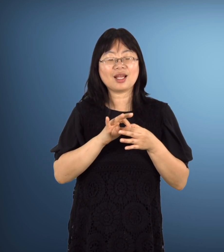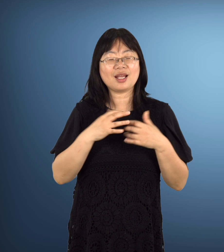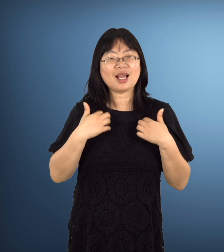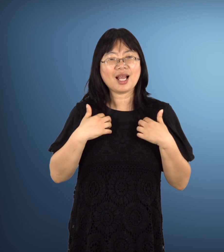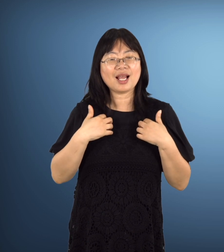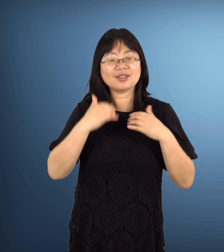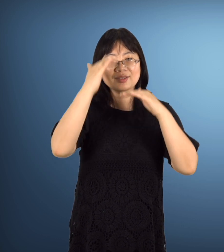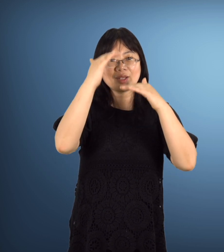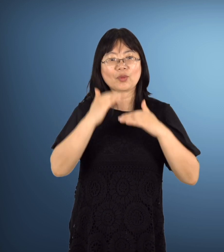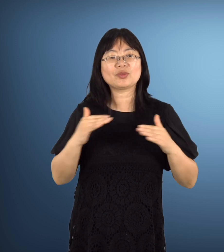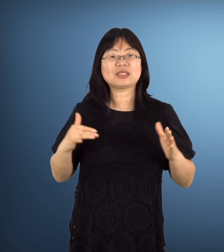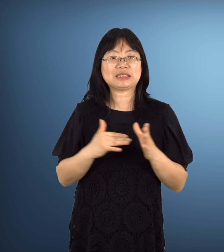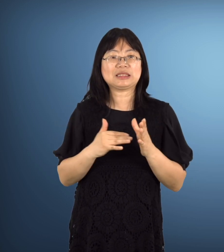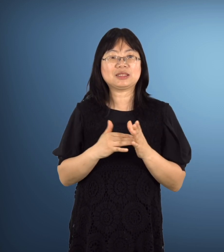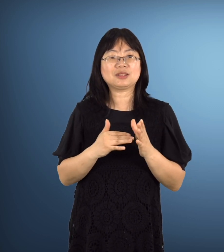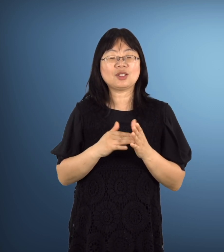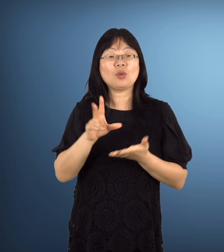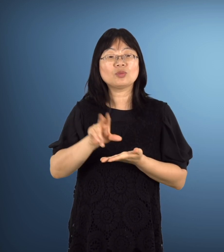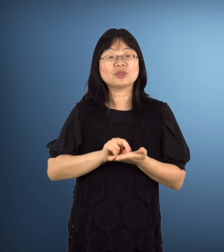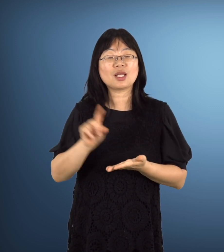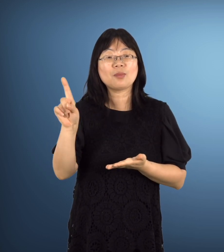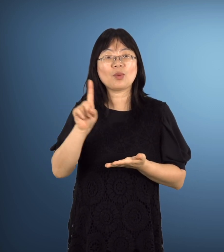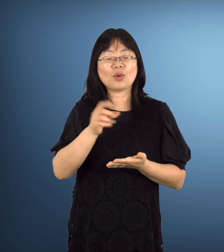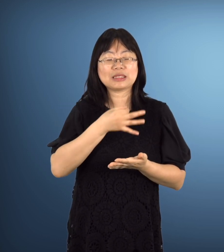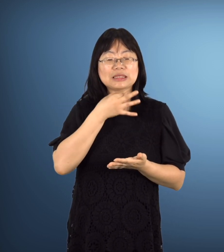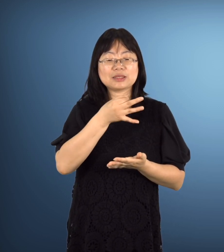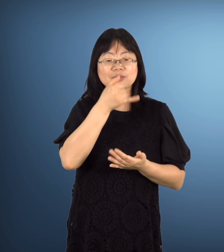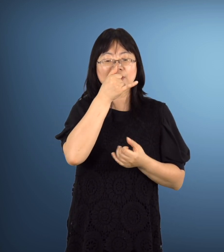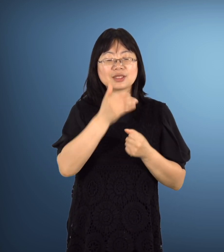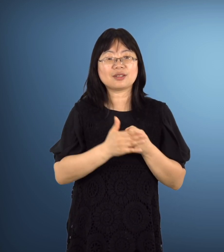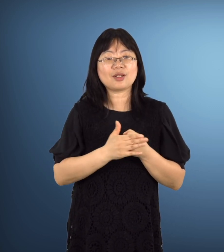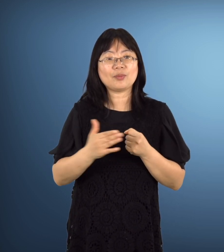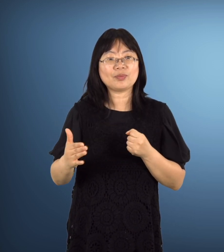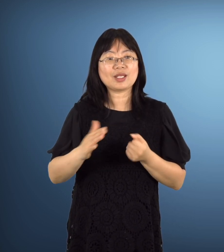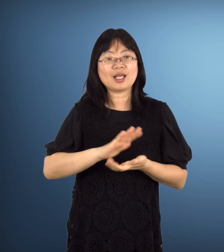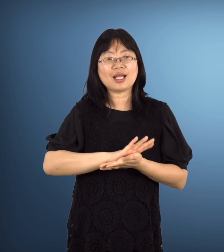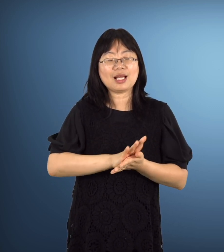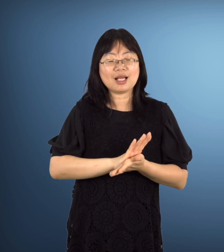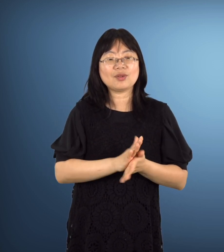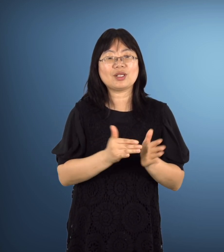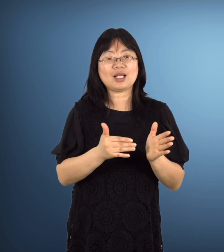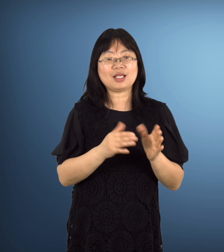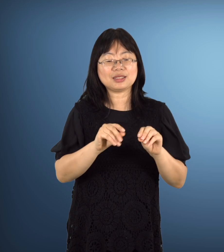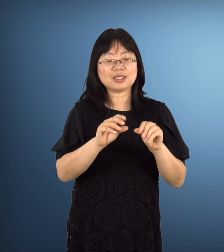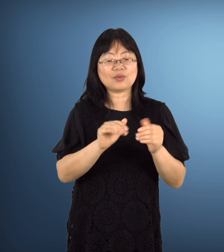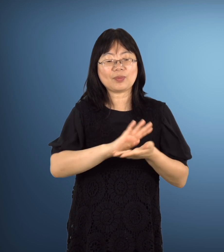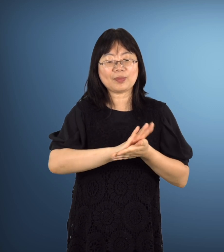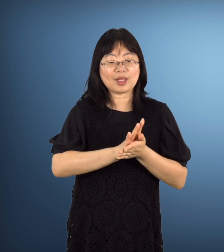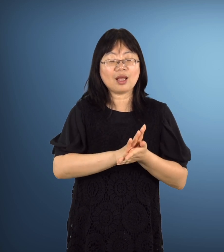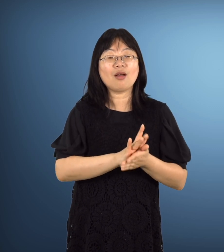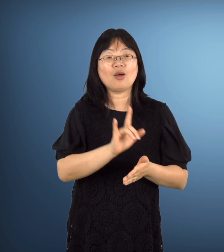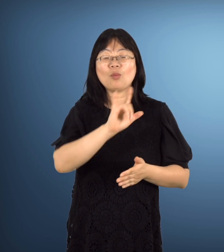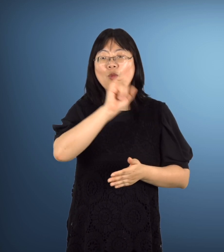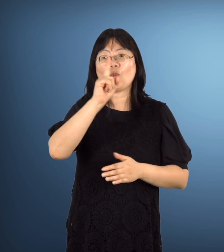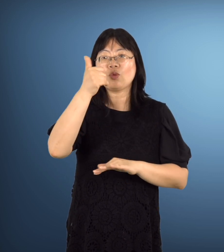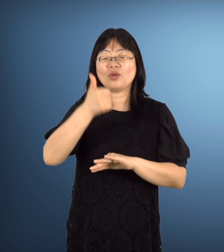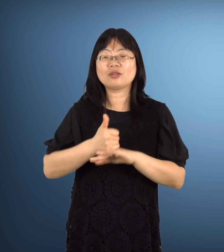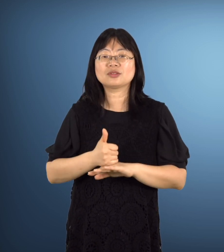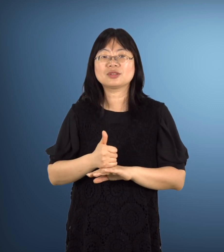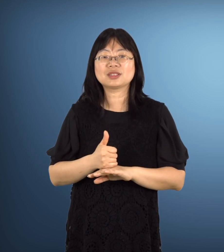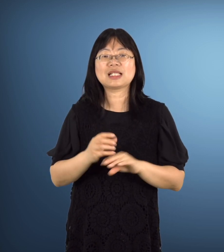정도로 지나가고, 문제는 이 침을 뱉어서 진흙을 이겨. 그 진흙은 결국